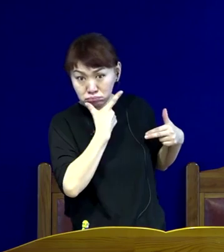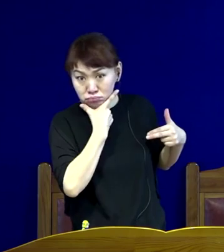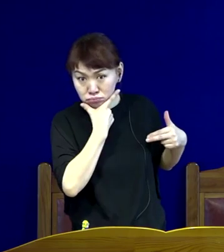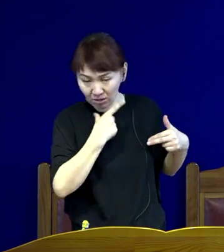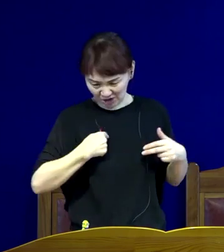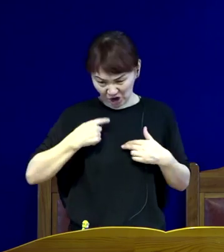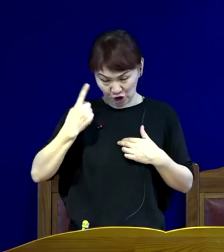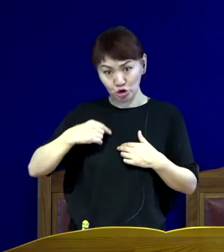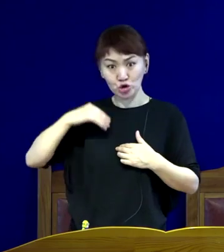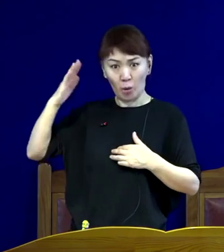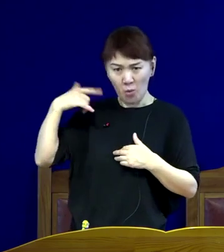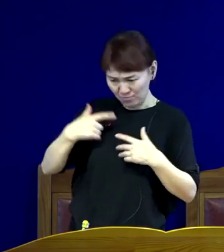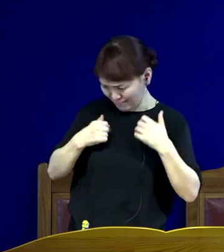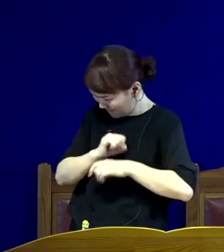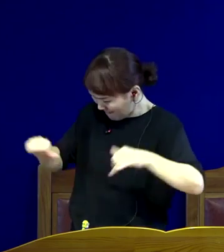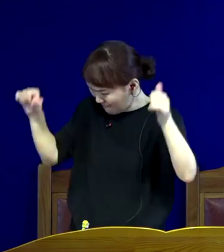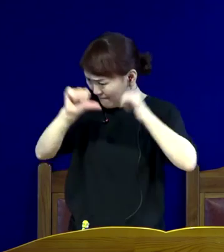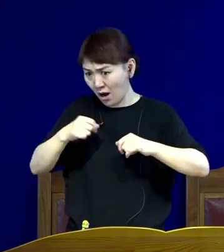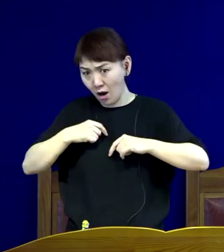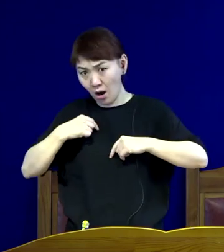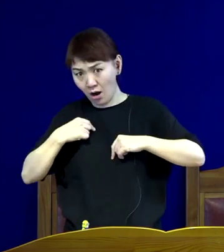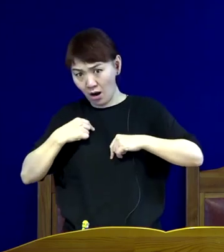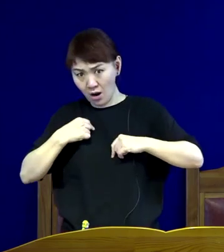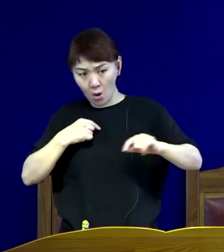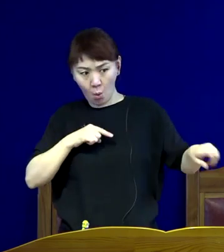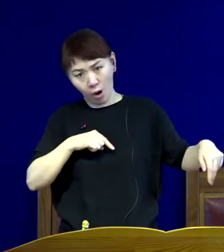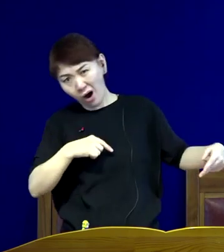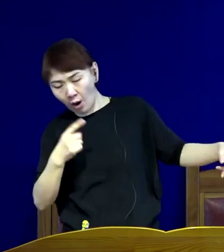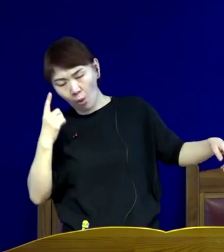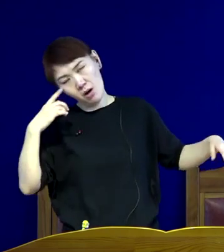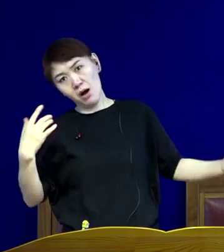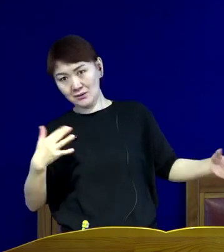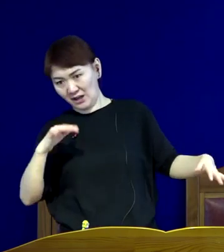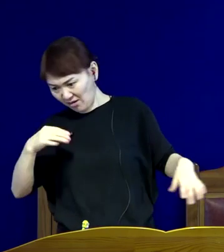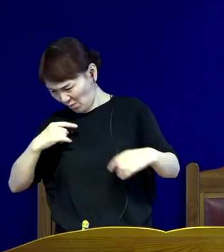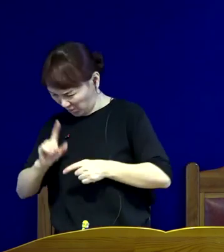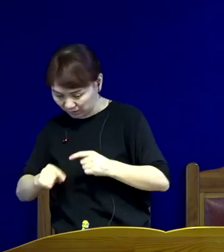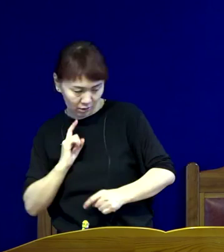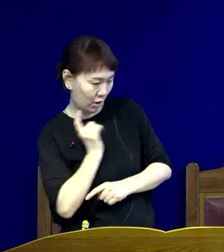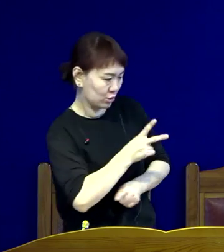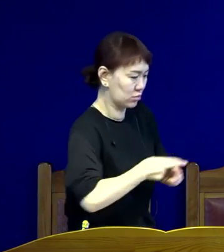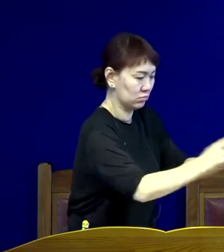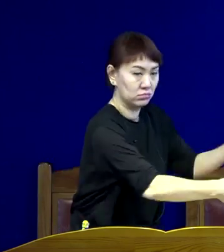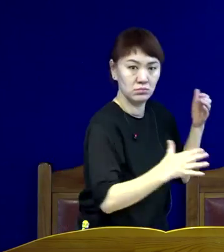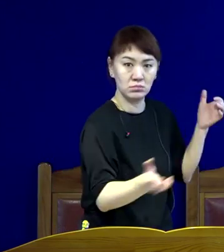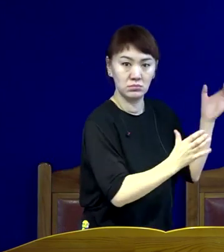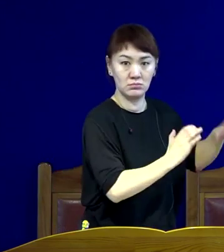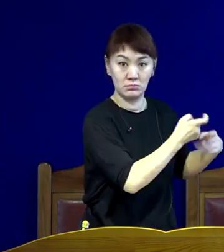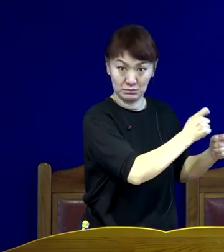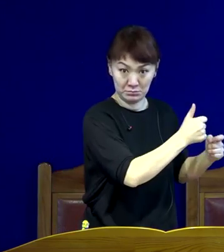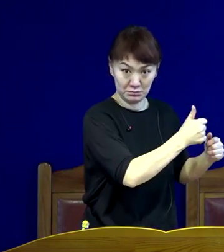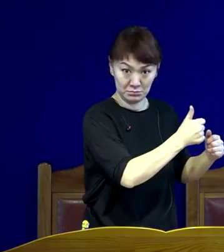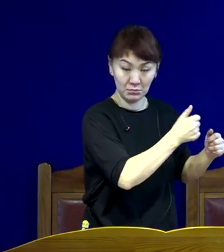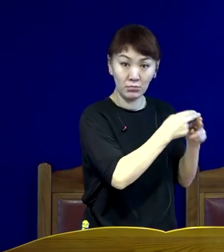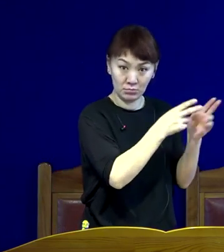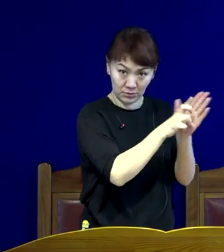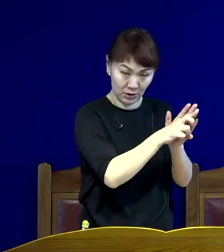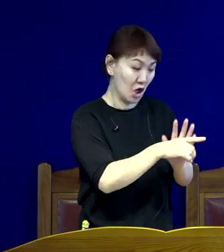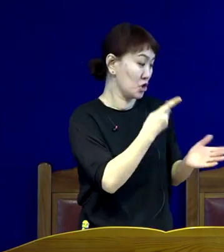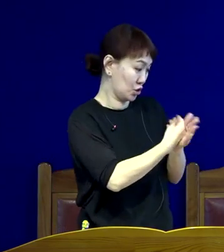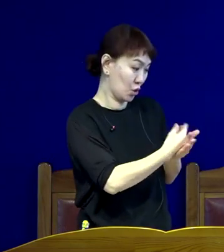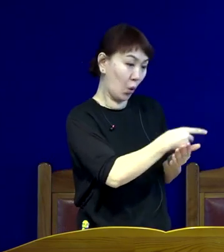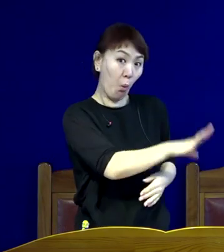болно. Яагаад гэвэл том хүн маскыг нь хийгээд өчгöd болно. Харин том хүн төрүүлээ ухаалчихвал яах вэ? Хойлоо л өхнө.